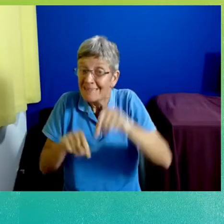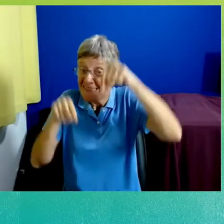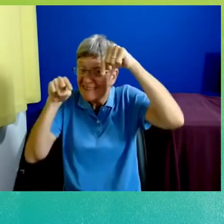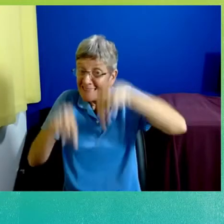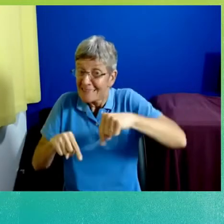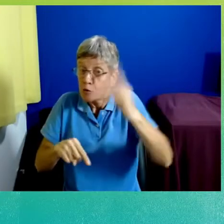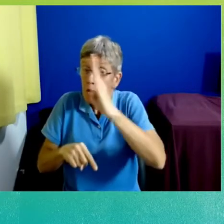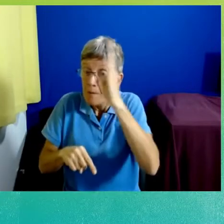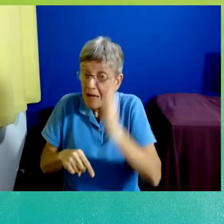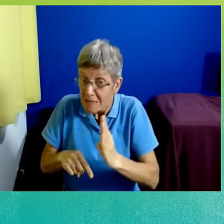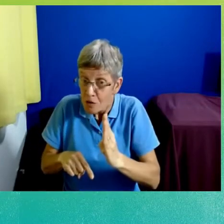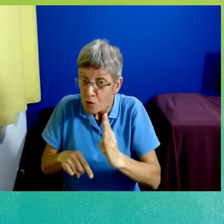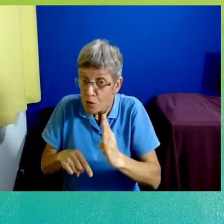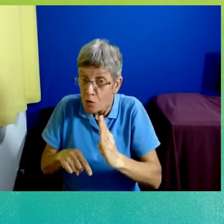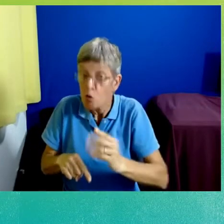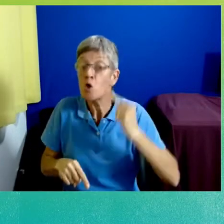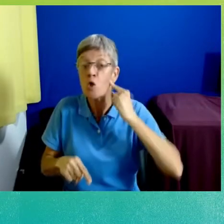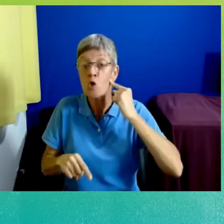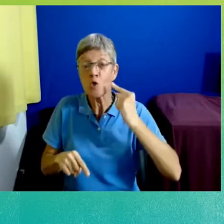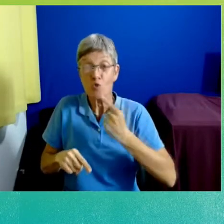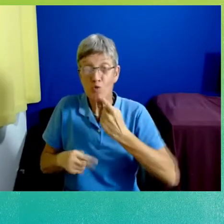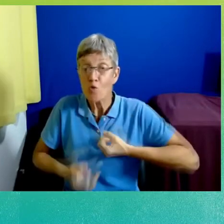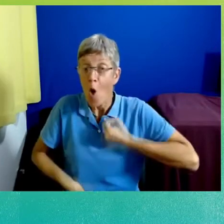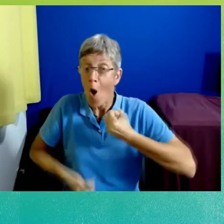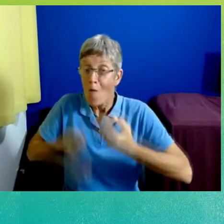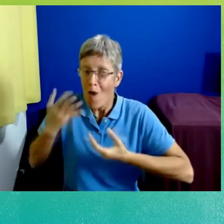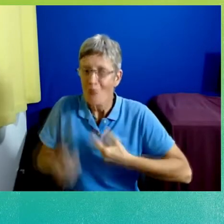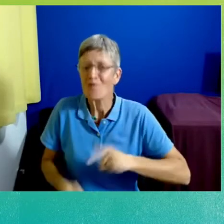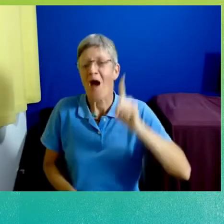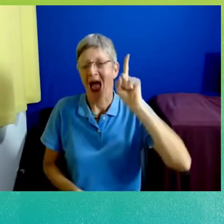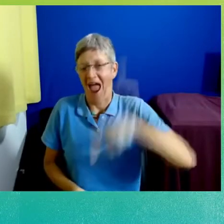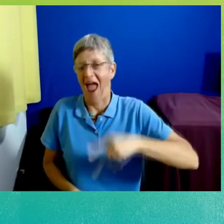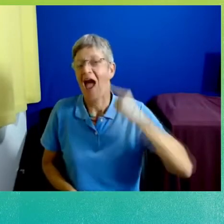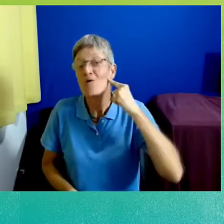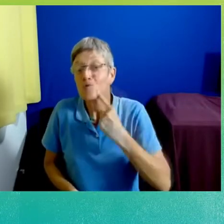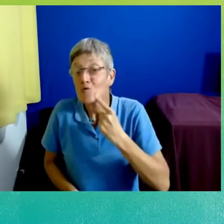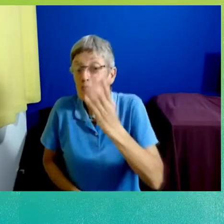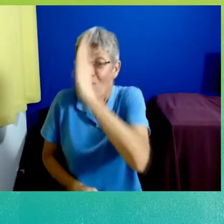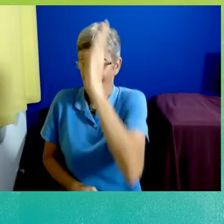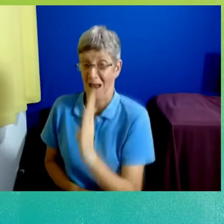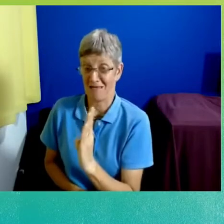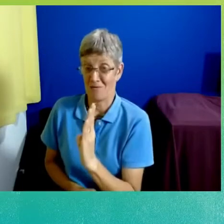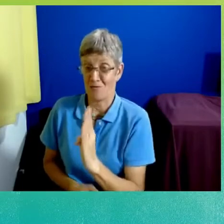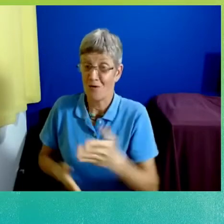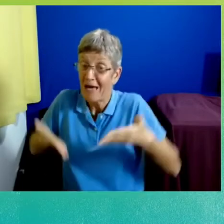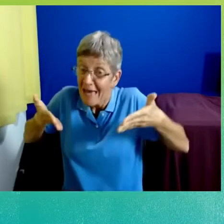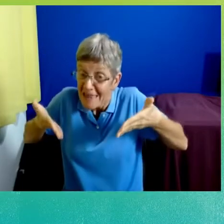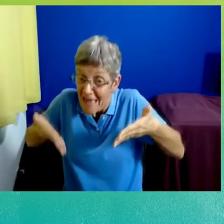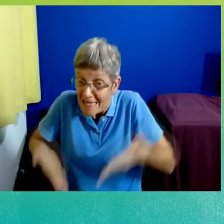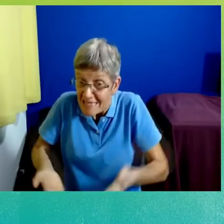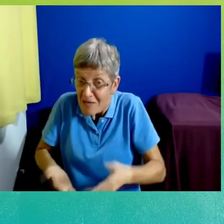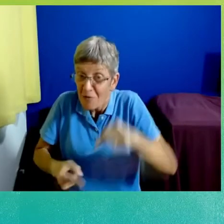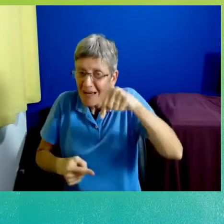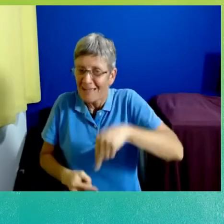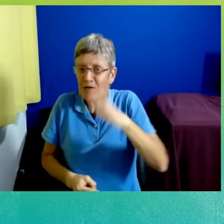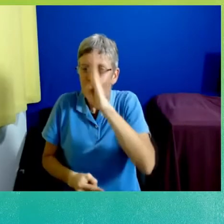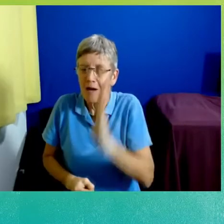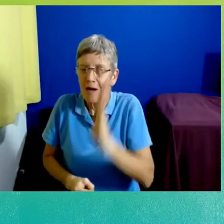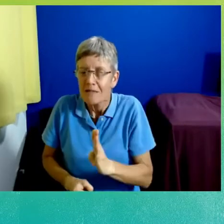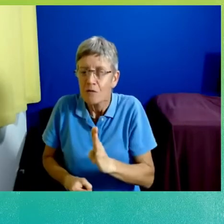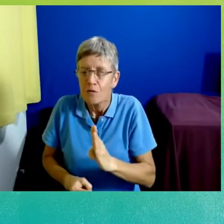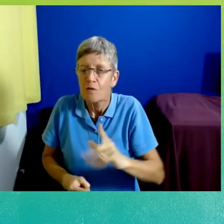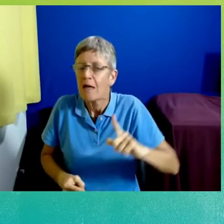Mas é preciso pensar também que aqui no Brasil, o surdo, ele se expressa